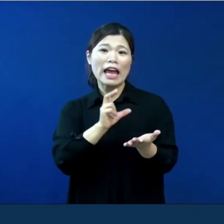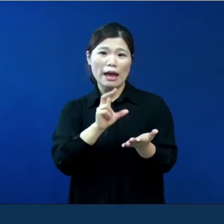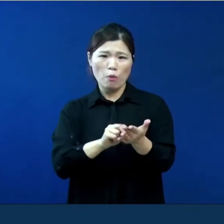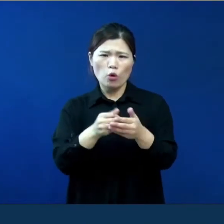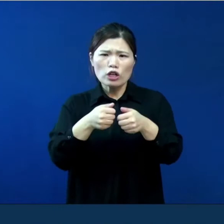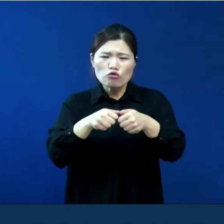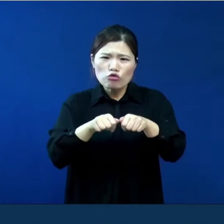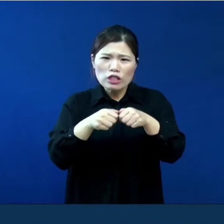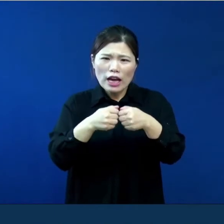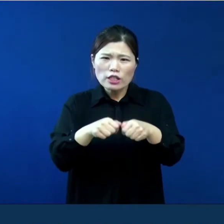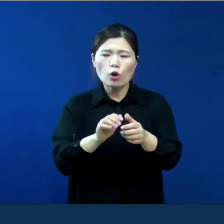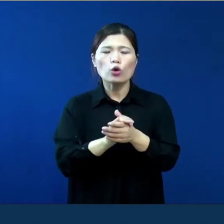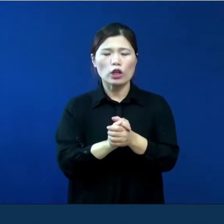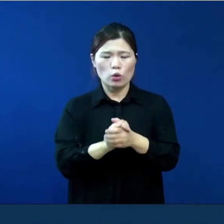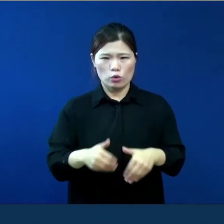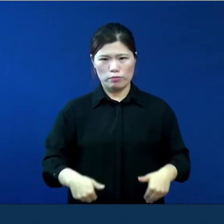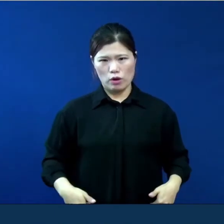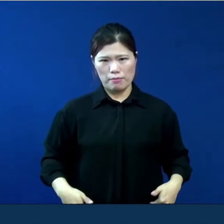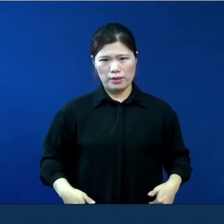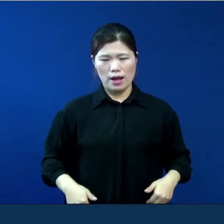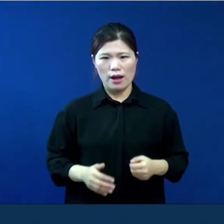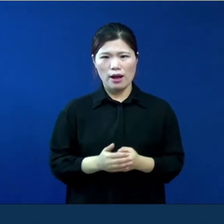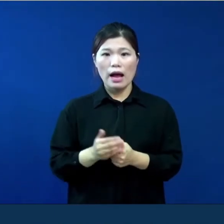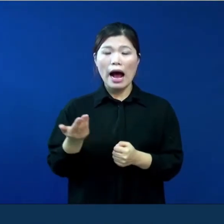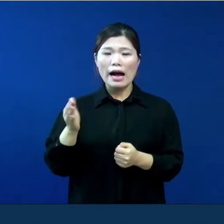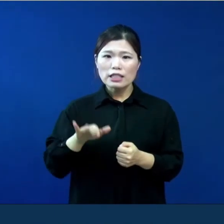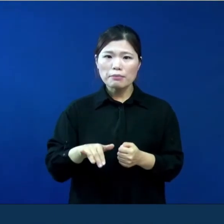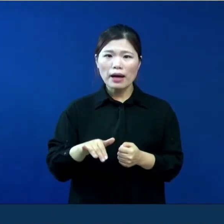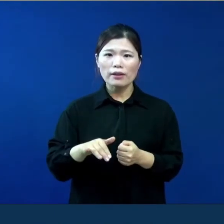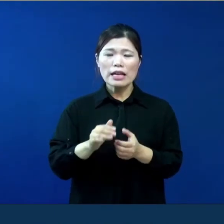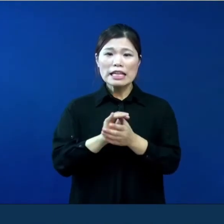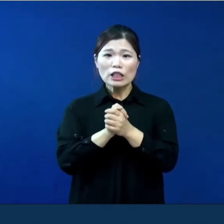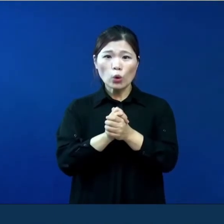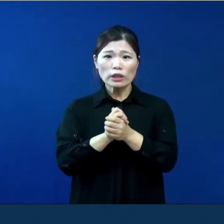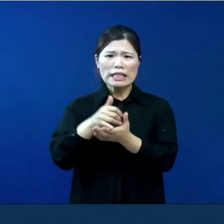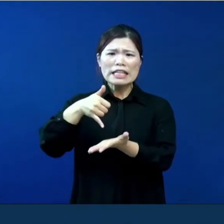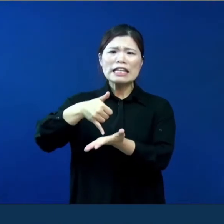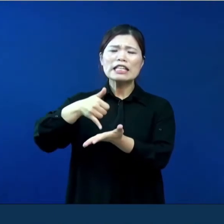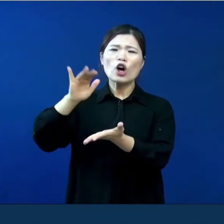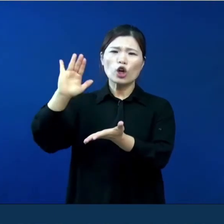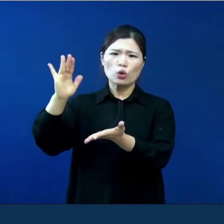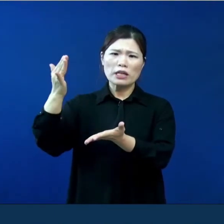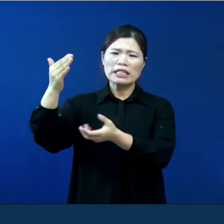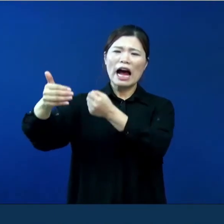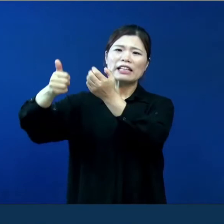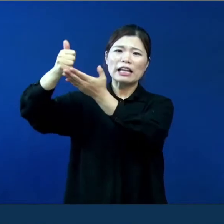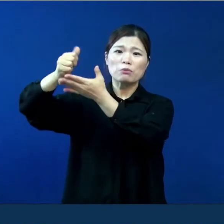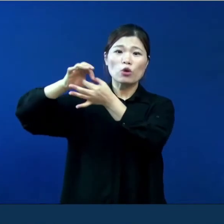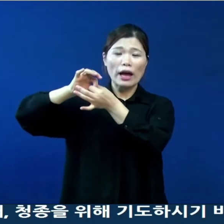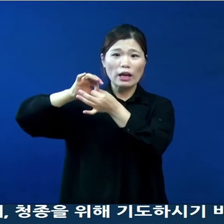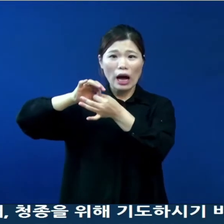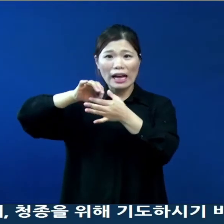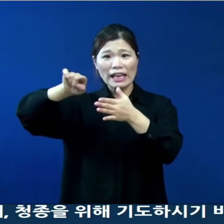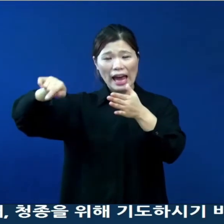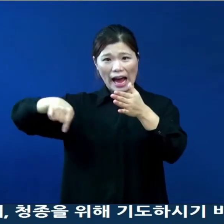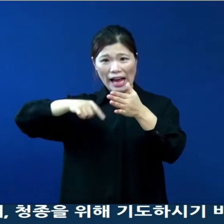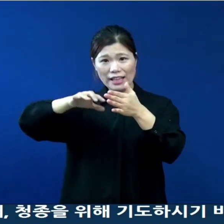참 필요합니다. 그런데 기도는 인격이신 하나님과의 관계 속에서